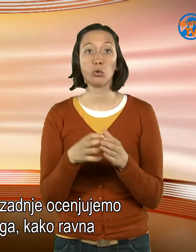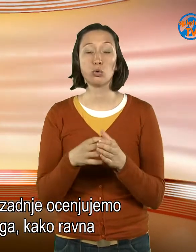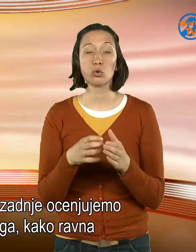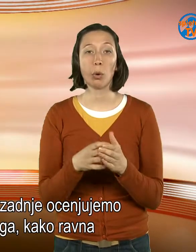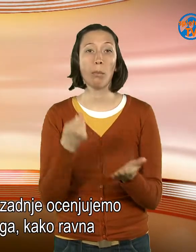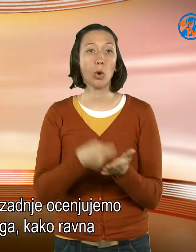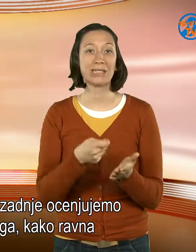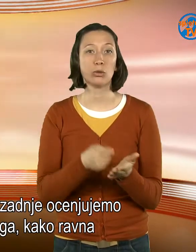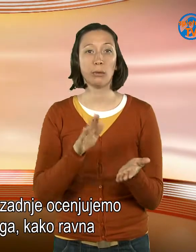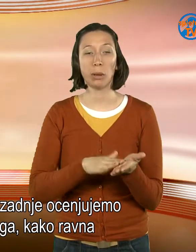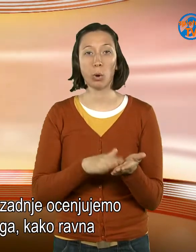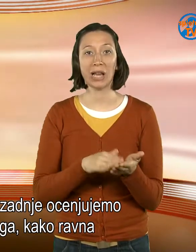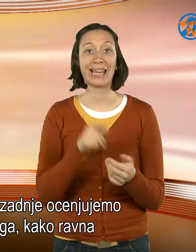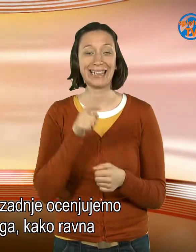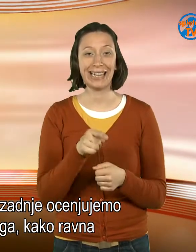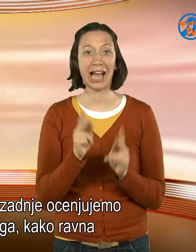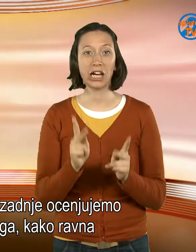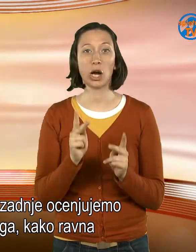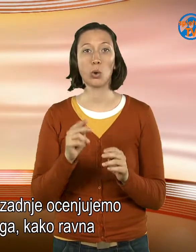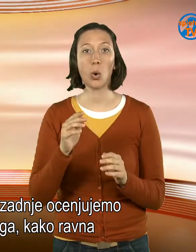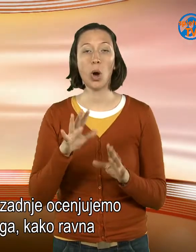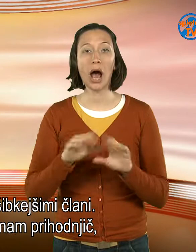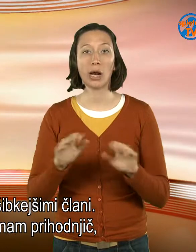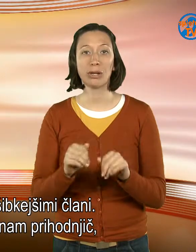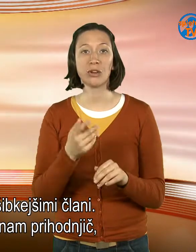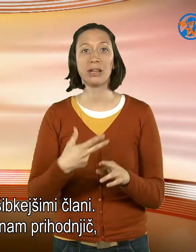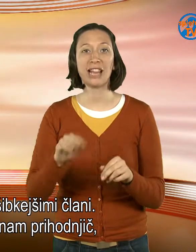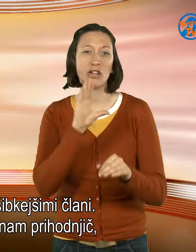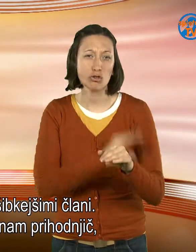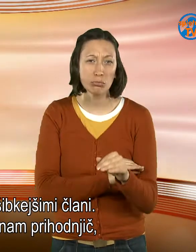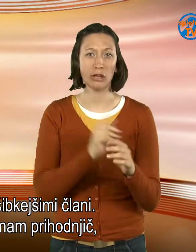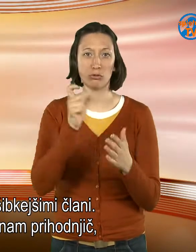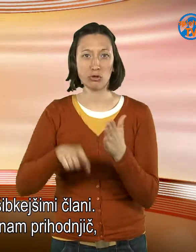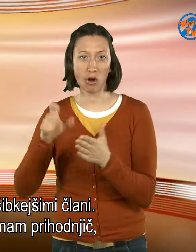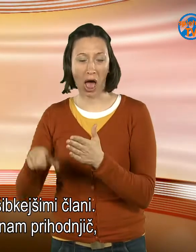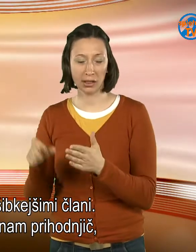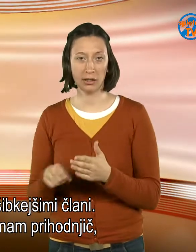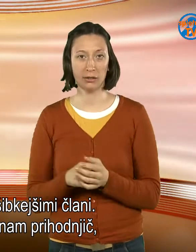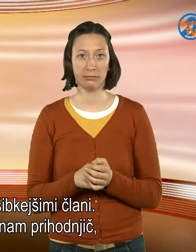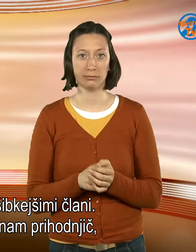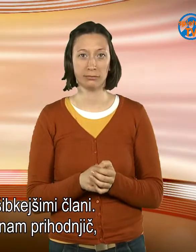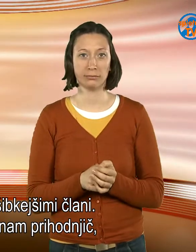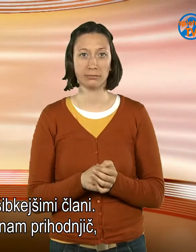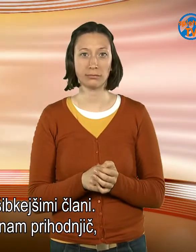Družbo pa navsezadnje ocenjujemo na podlagi tega, kako ravna s svojimi najšibkejšimi člani.